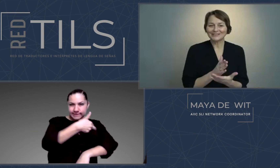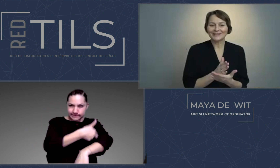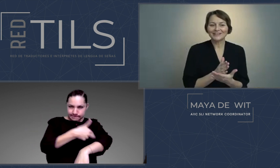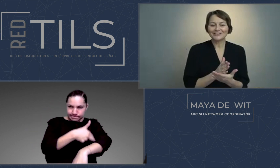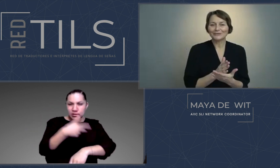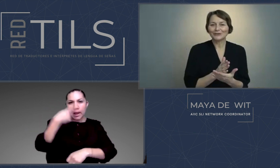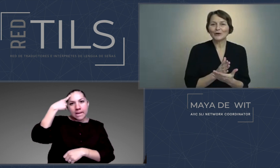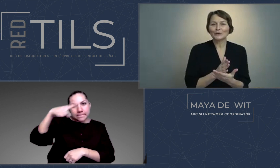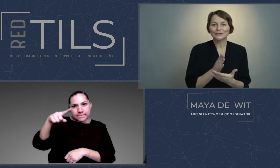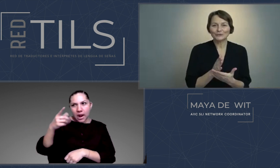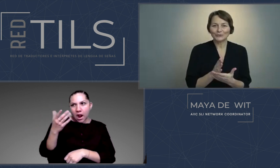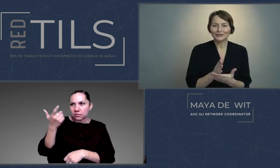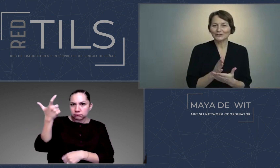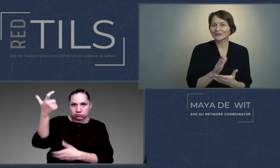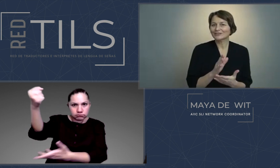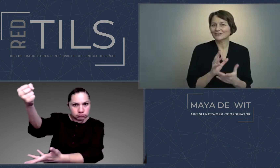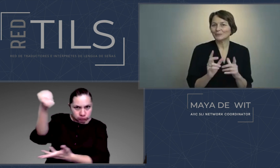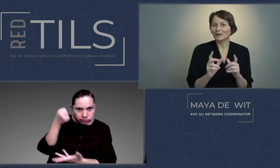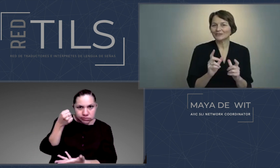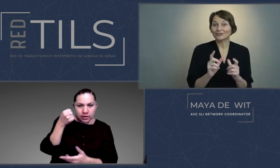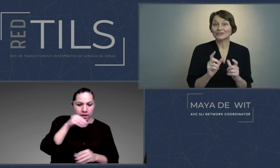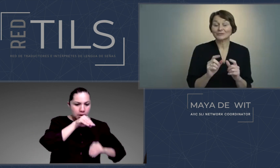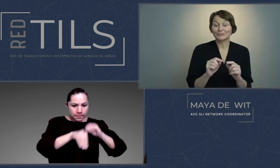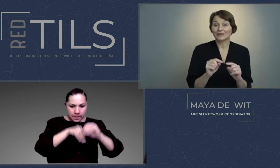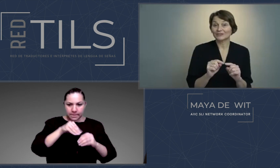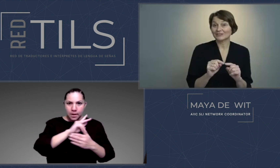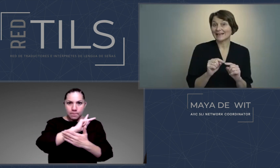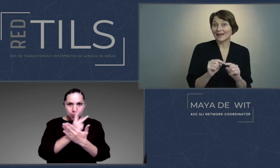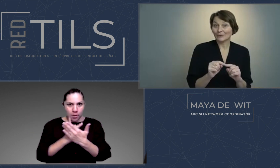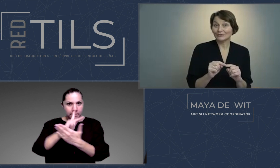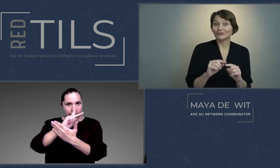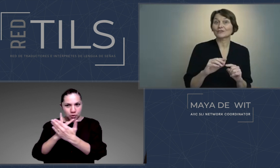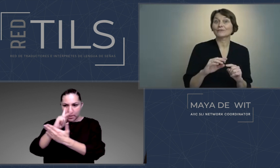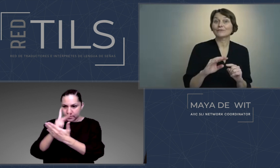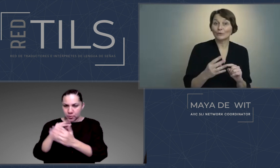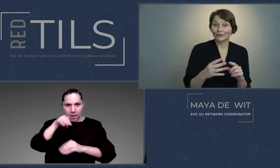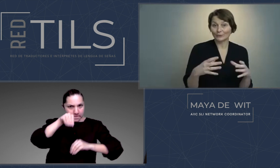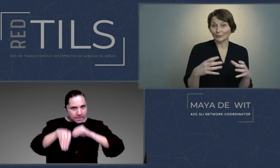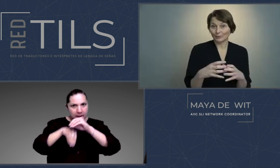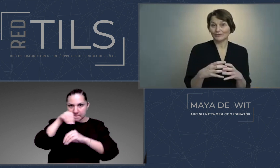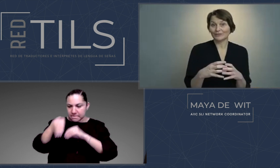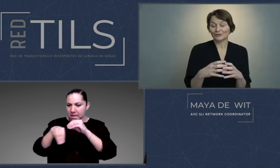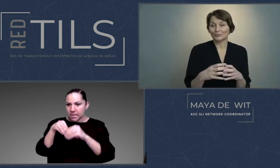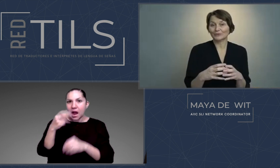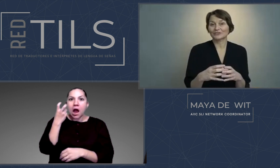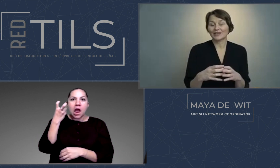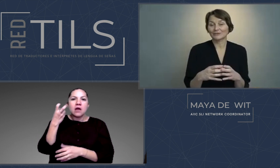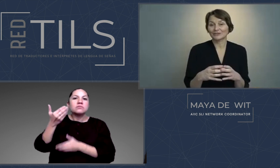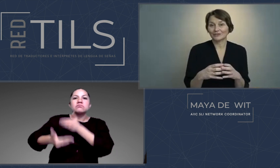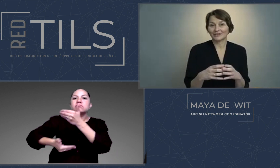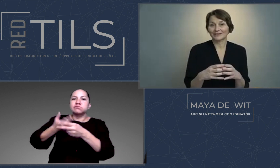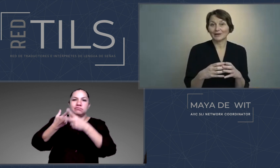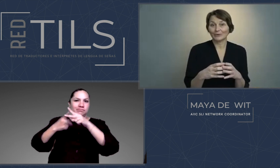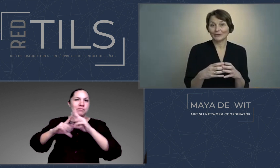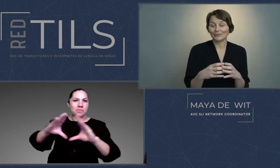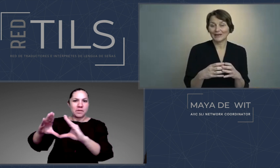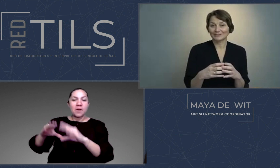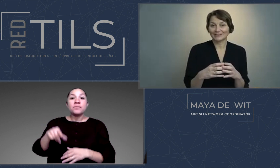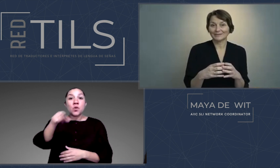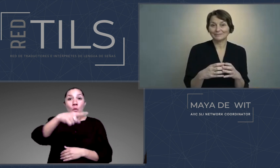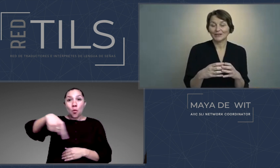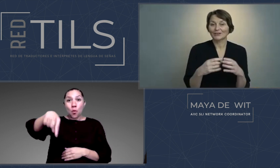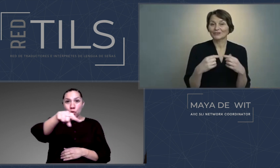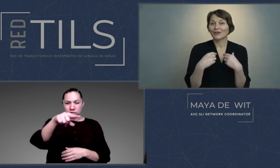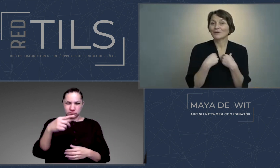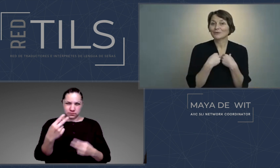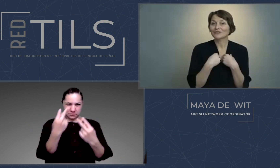currículum y sé que ustedes nos siguen por Twitter y en Twitter pueden ver imágenes porque ahora acaba